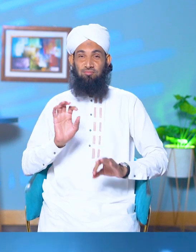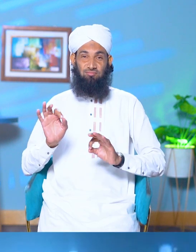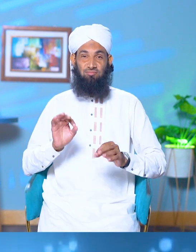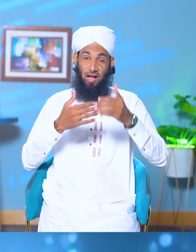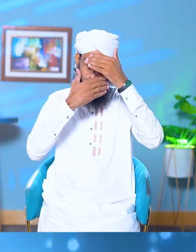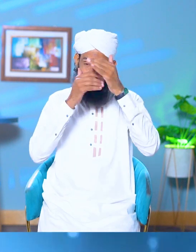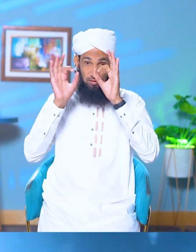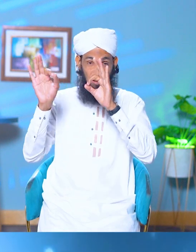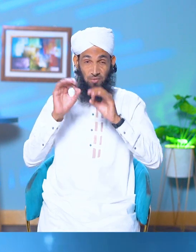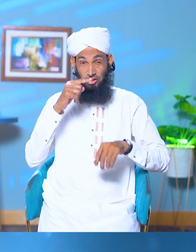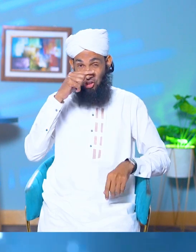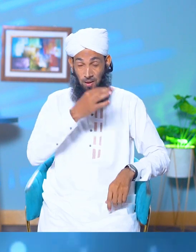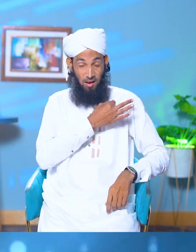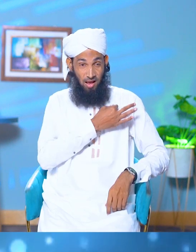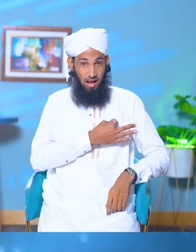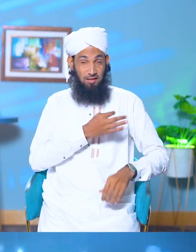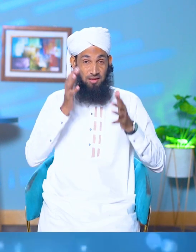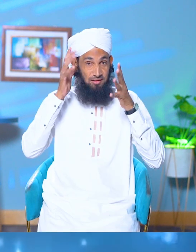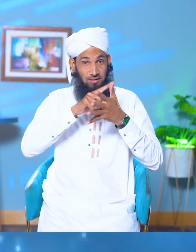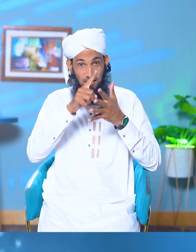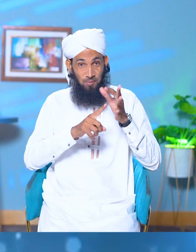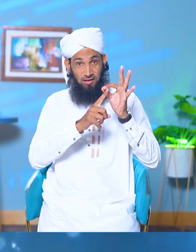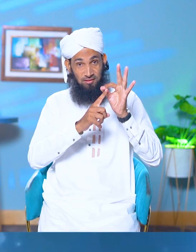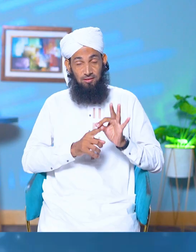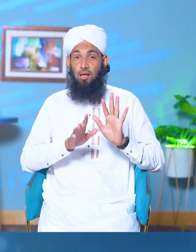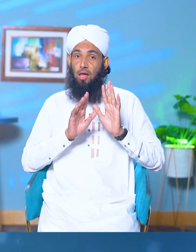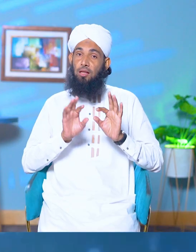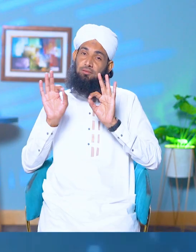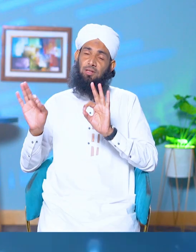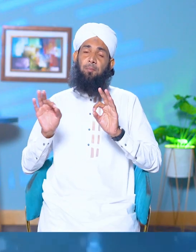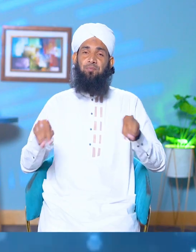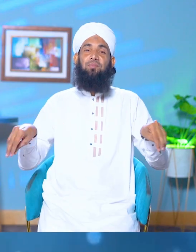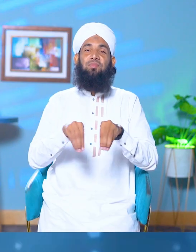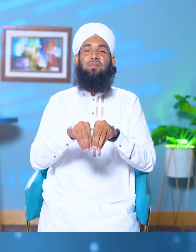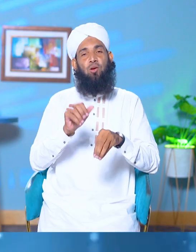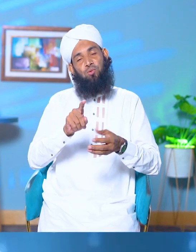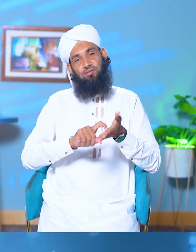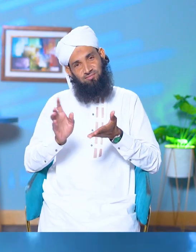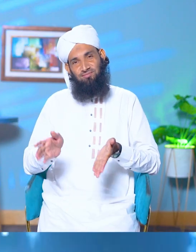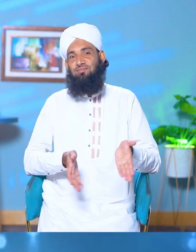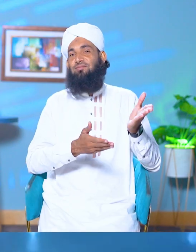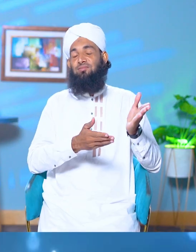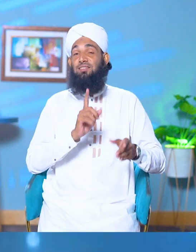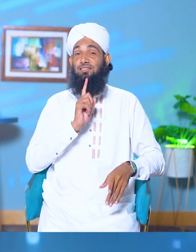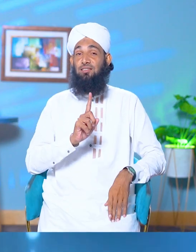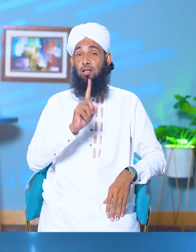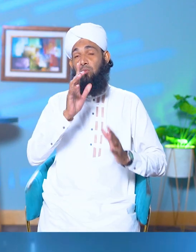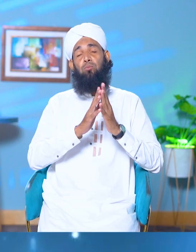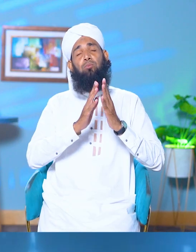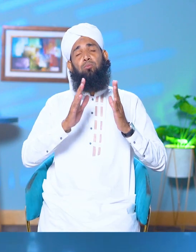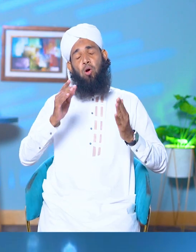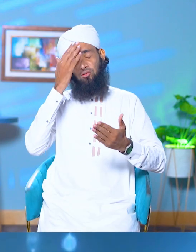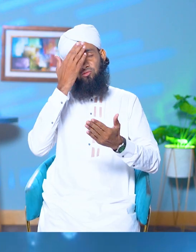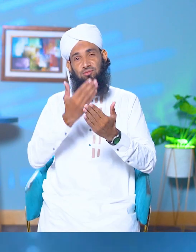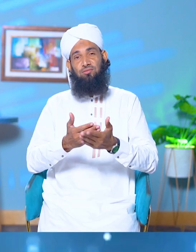مجھے کوئی ایسی لڑکی دیں جو با حیا ہو، شرم و حیا والی ہو، نمازی ہو، نیک ہو، پرہیزگار ہو، ان کی قدر کریں اور اس